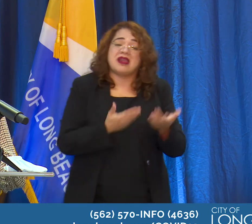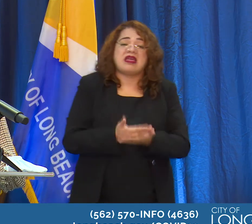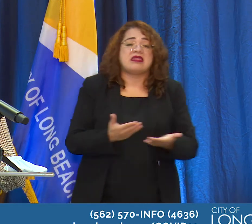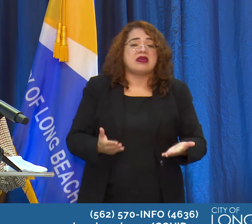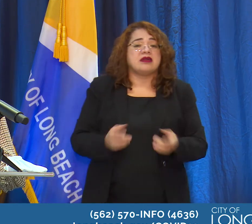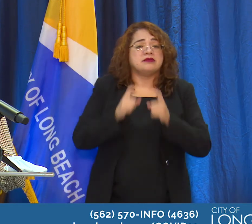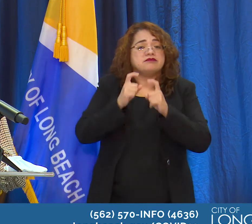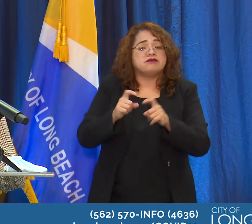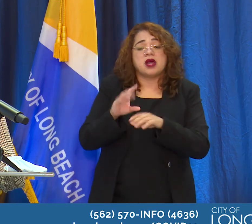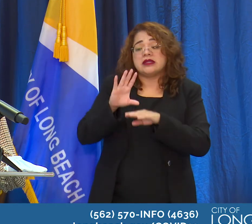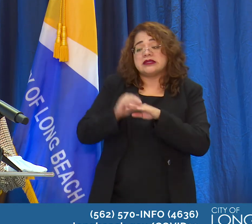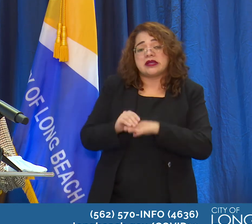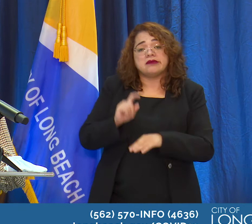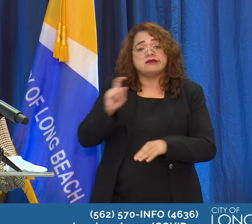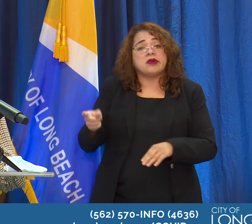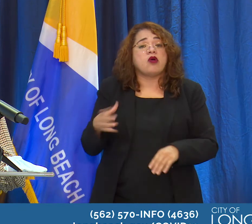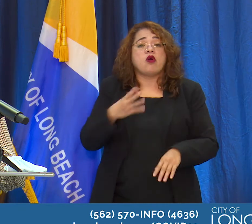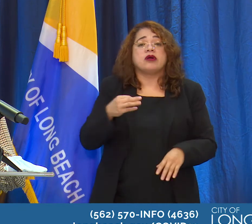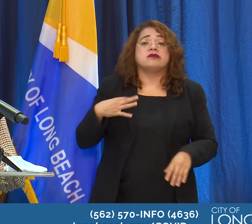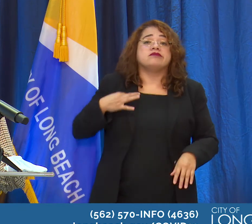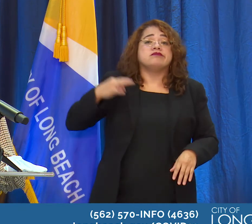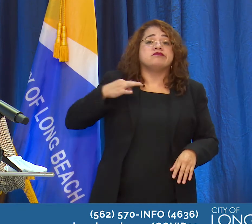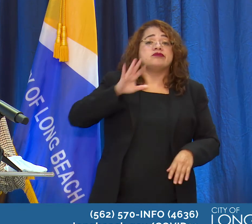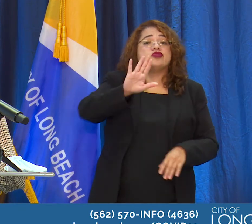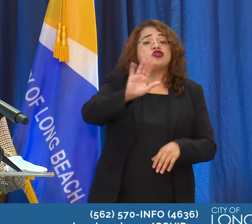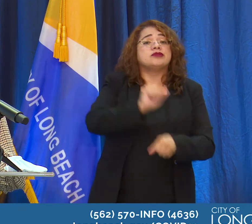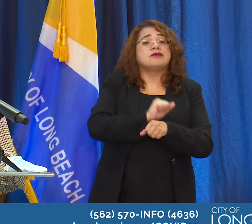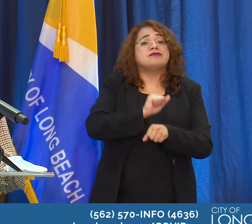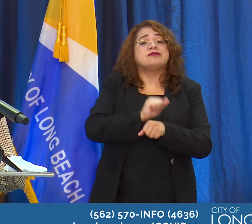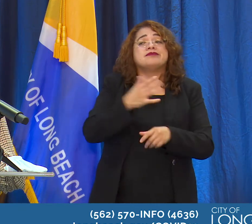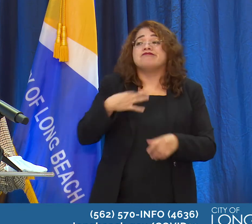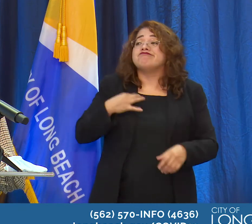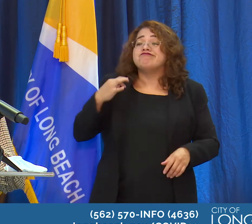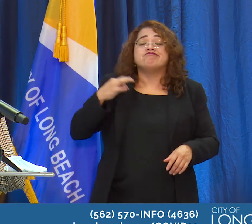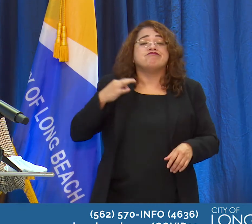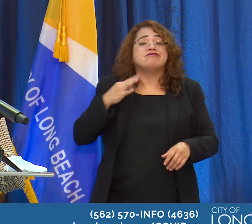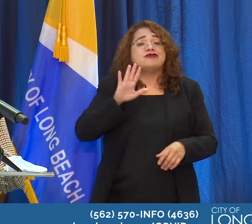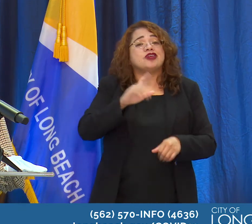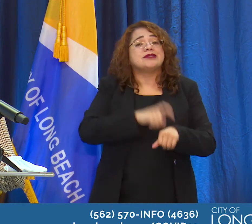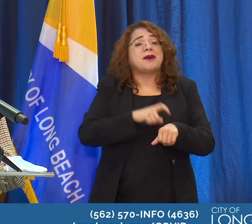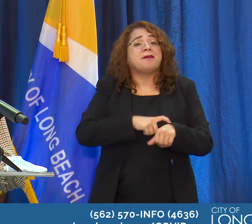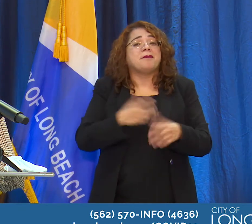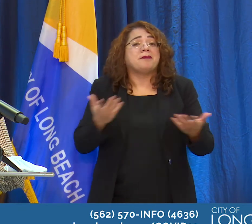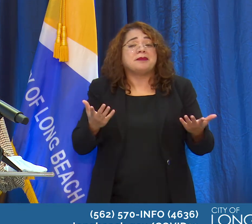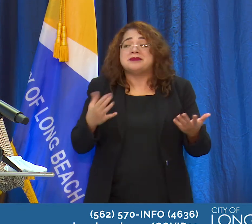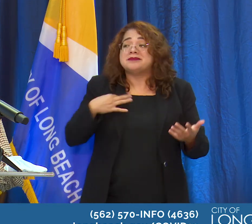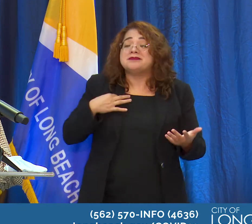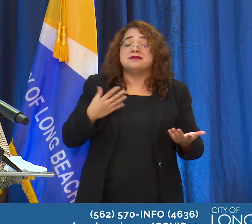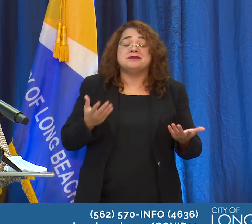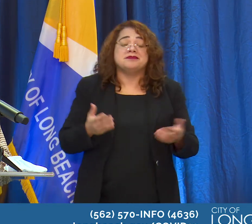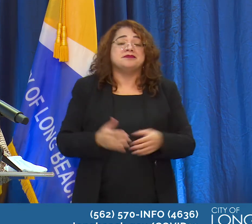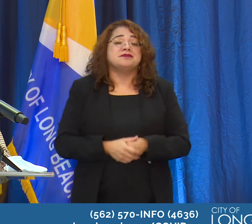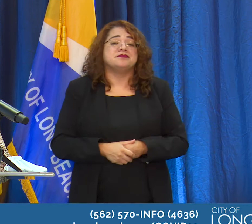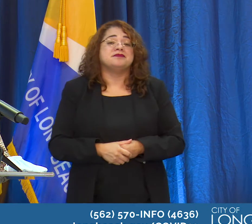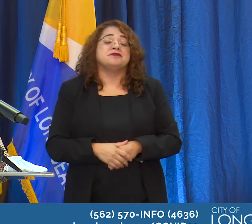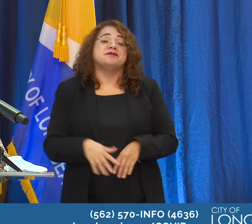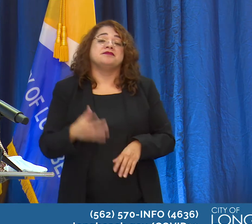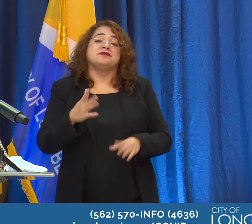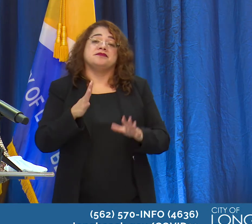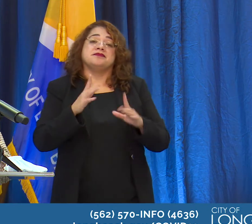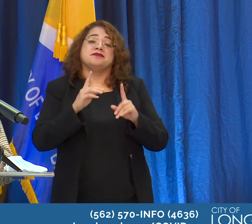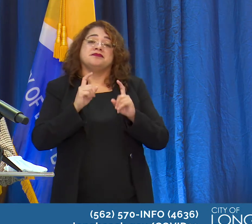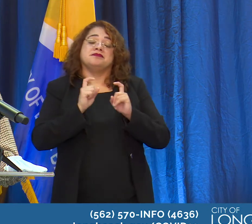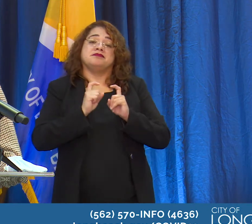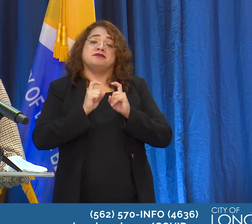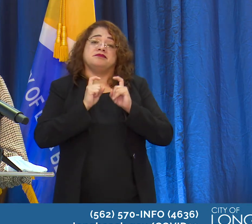ofrecer descuentos o también ser voluntario. Si cumple con los criterios de donación de sangre,